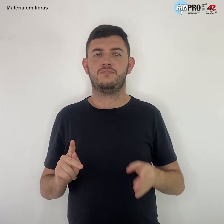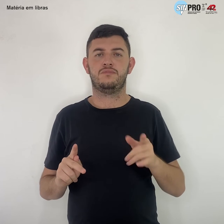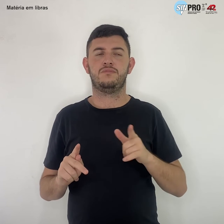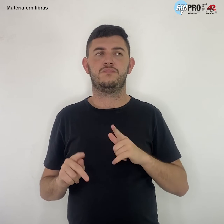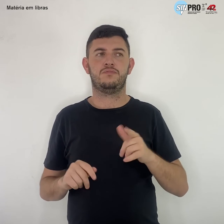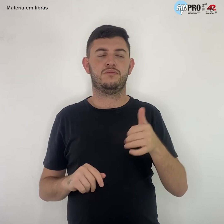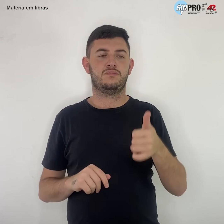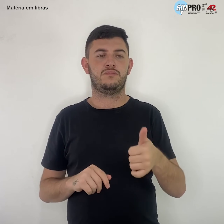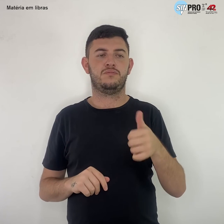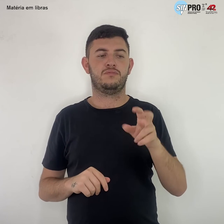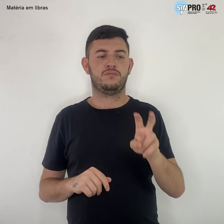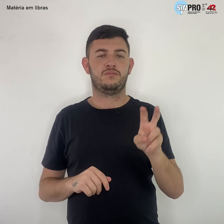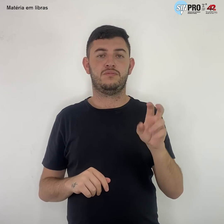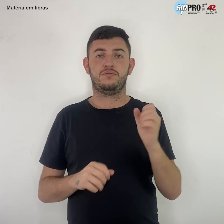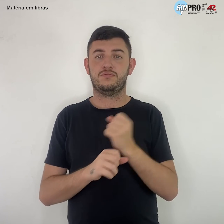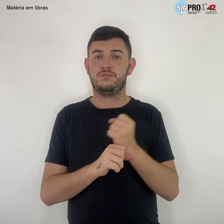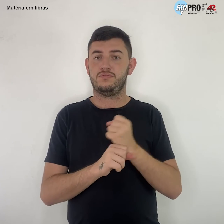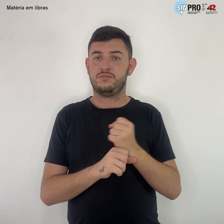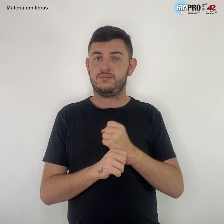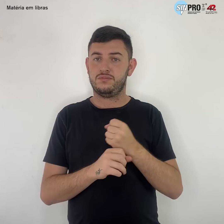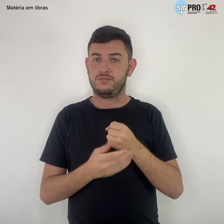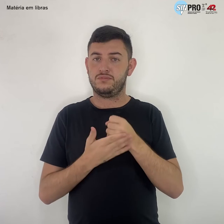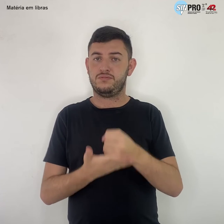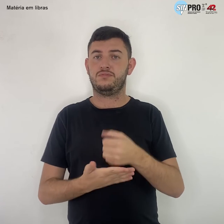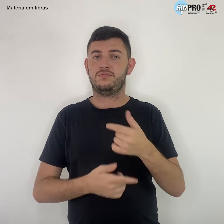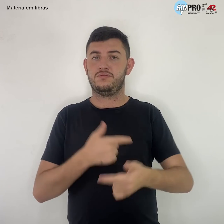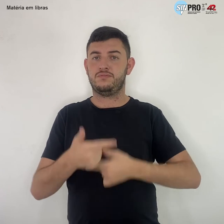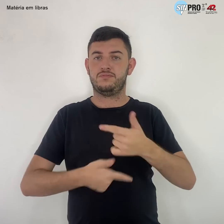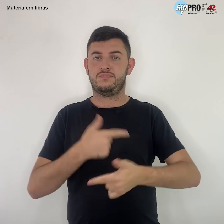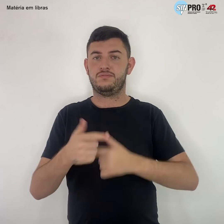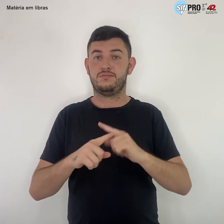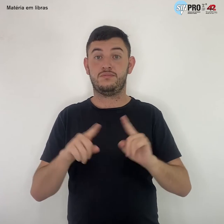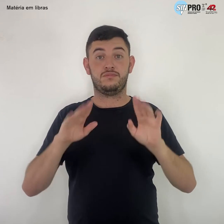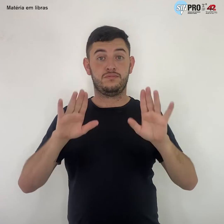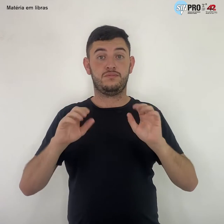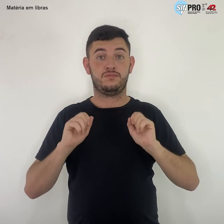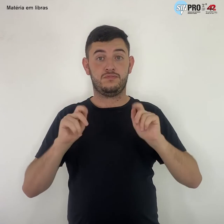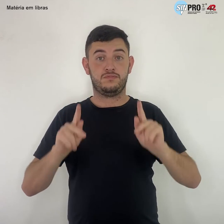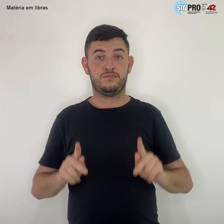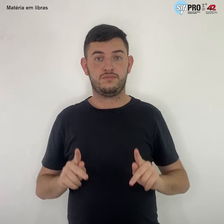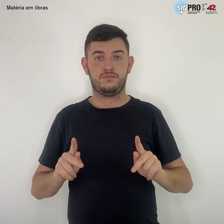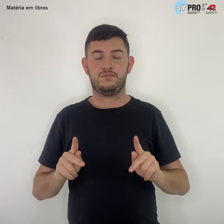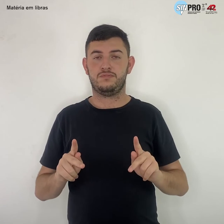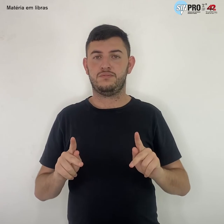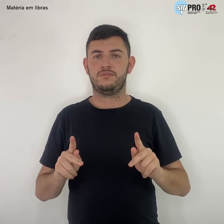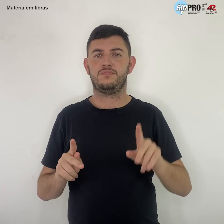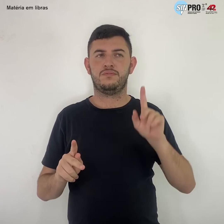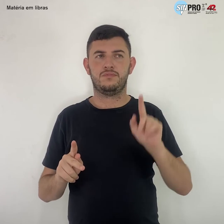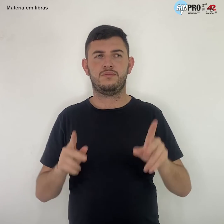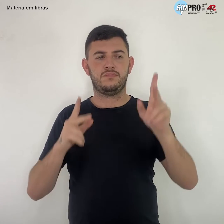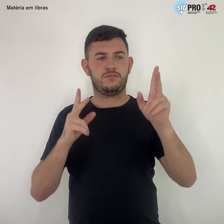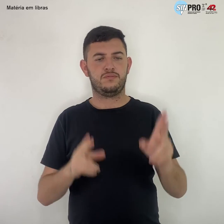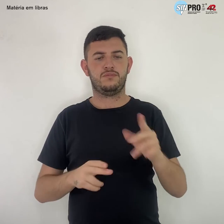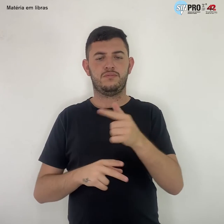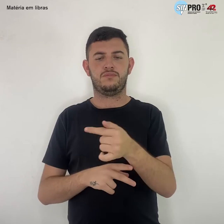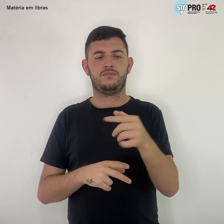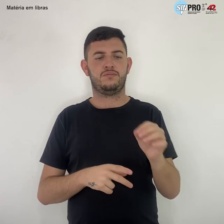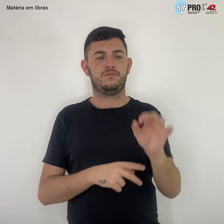ano contributivo. E a aposentadoria era equivalente a 70% dos